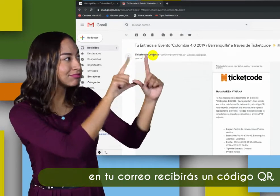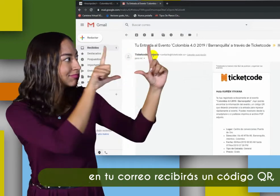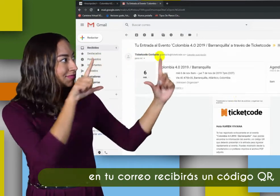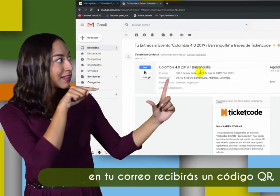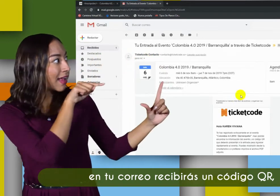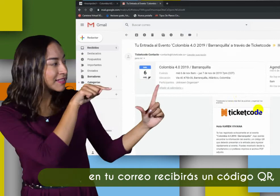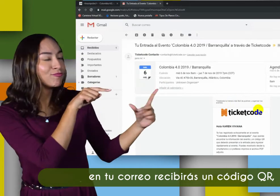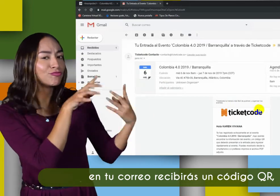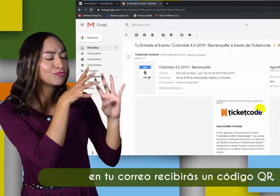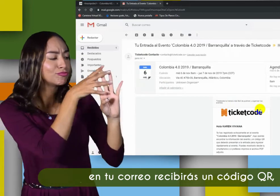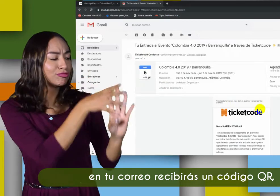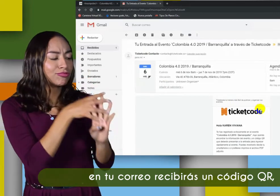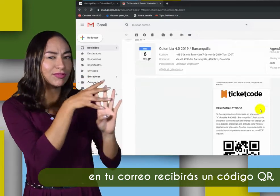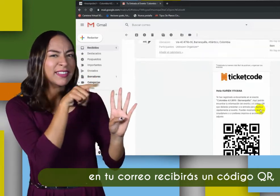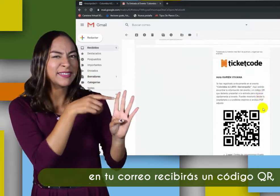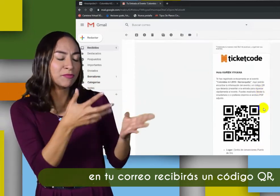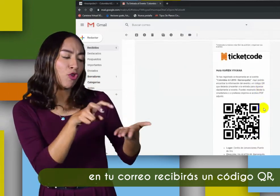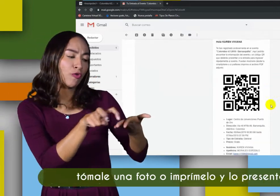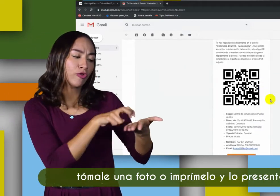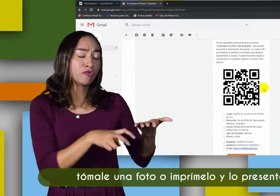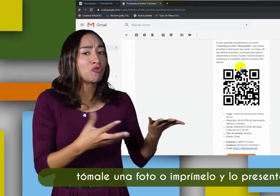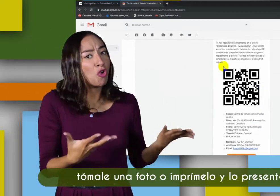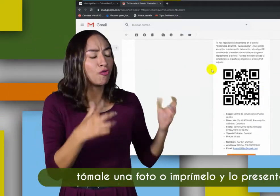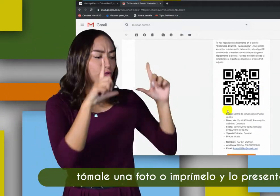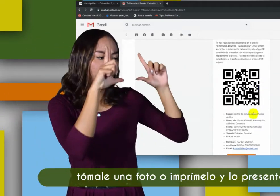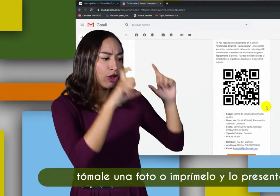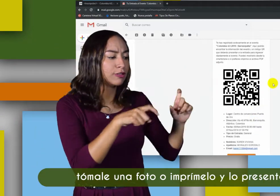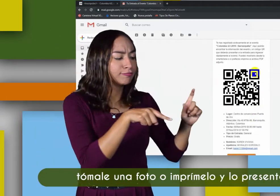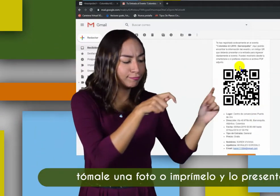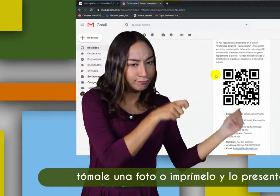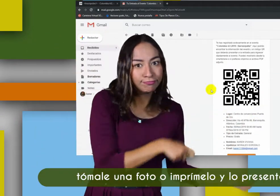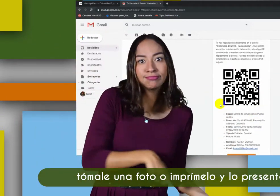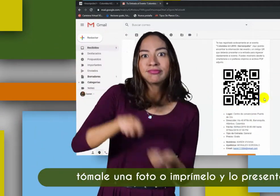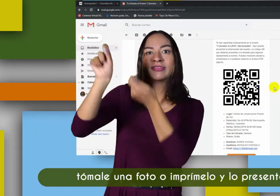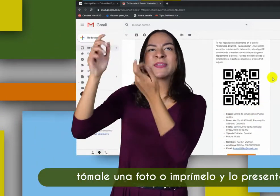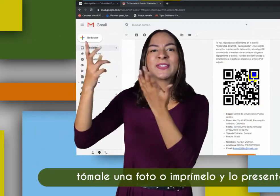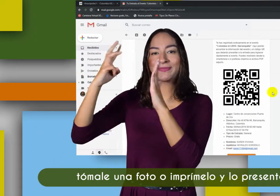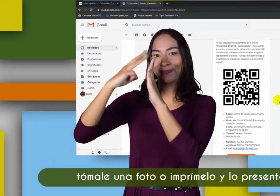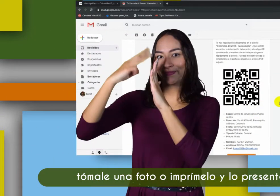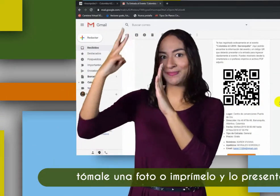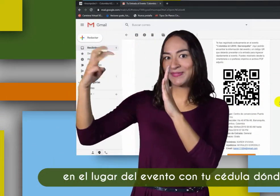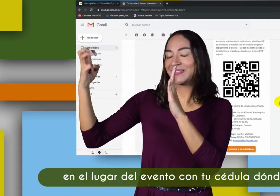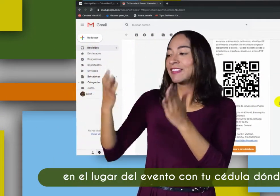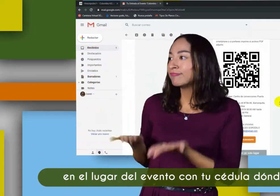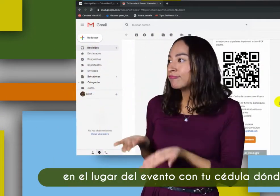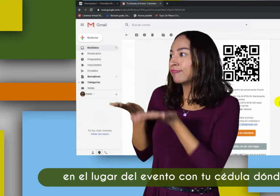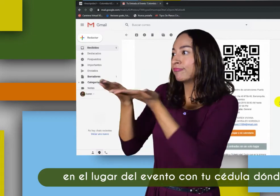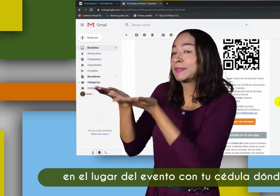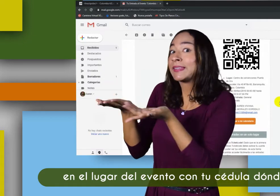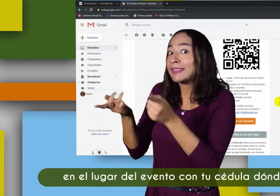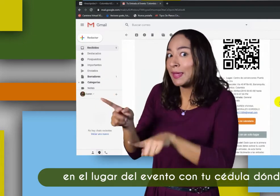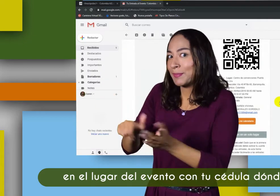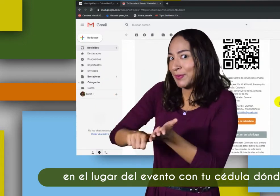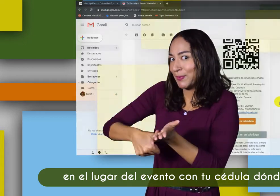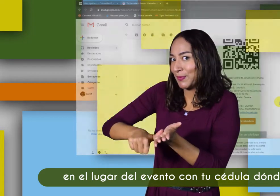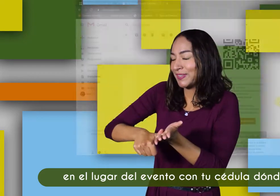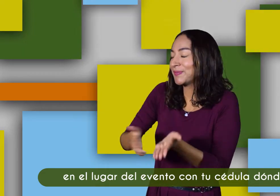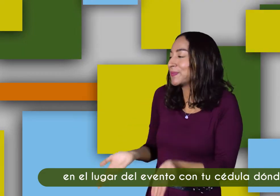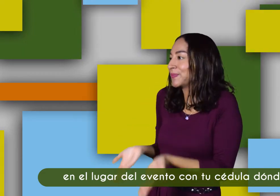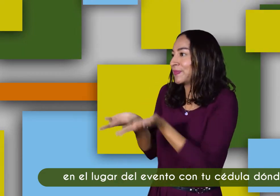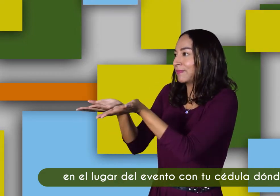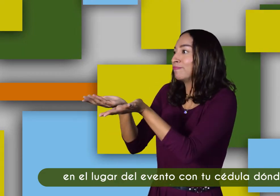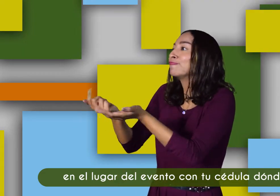En tu correo recibirás un código QR. Tómale una foto o imprímelo y lo presentas en el lugar del evento con tu cédula,